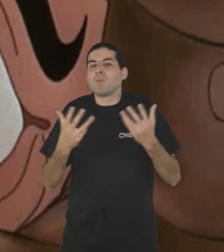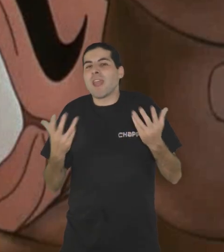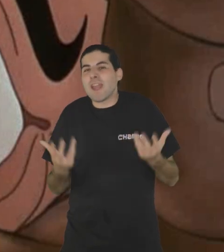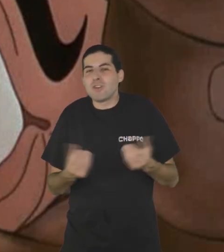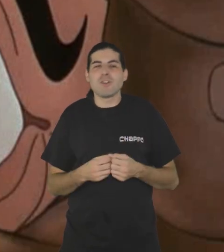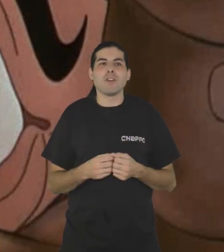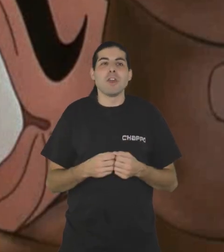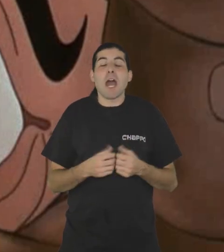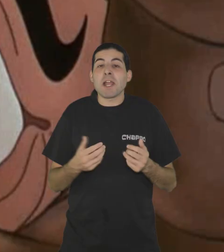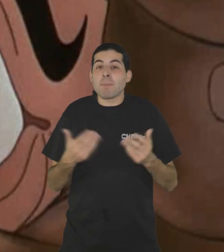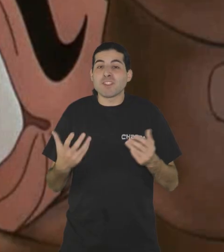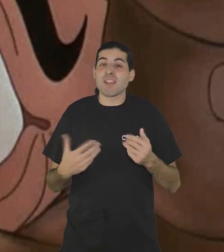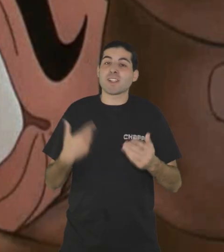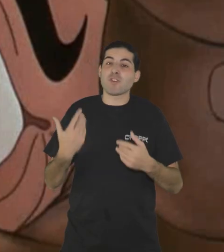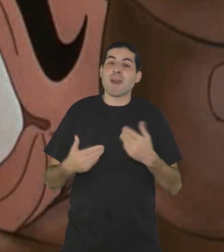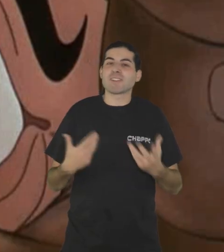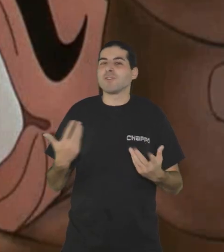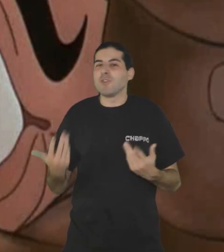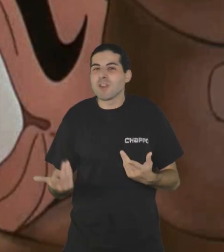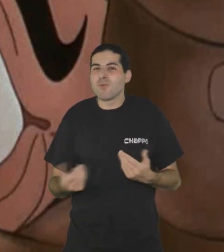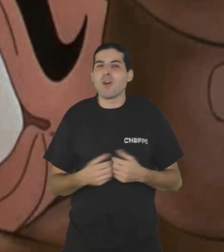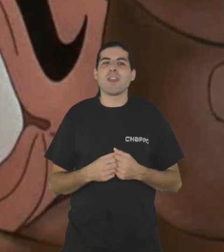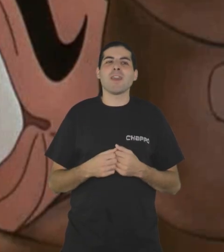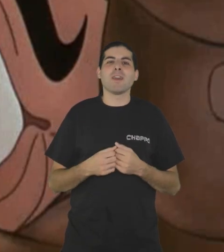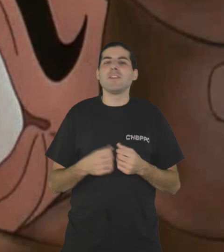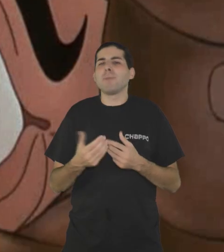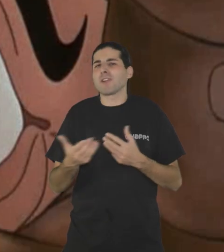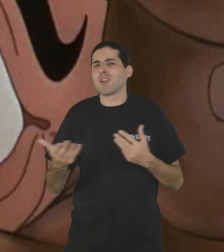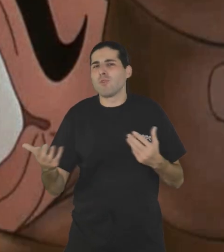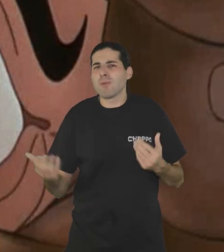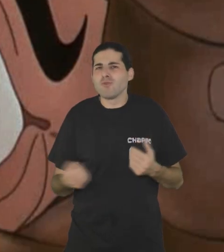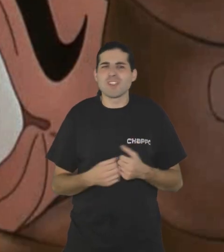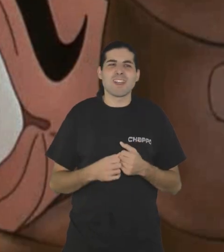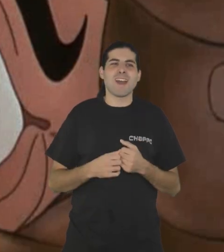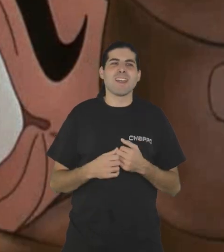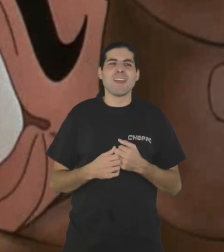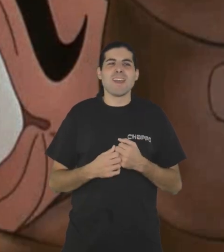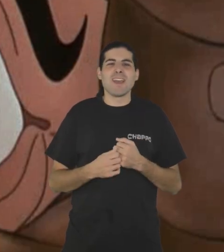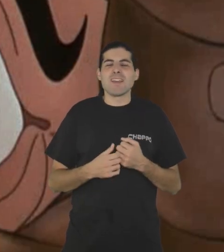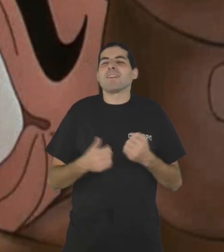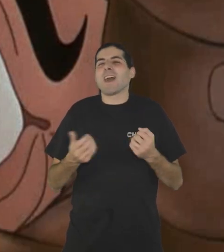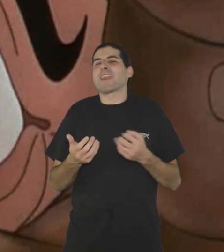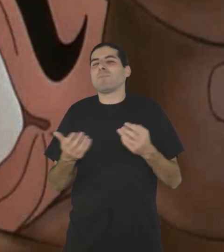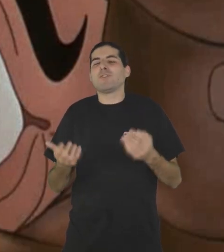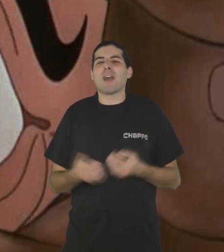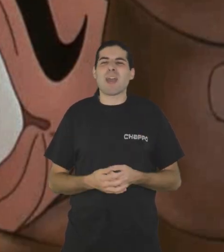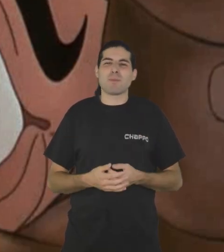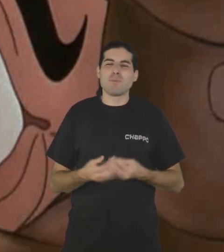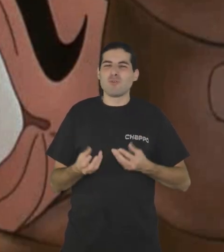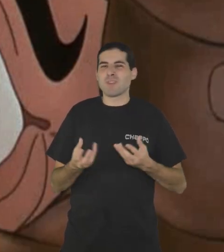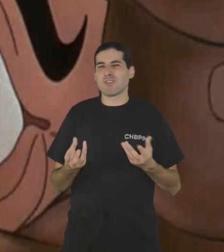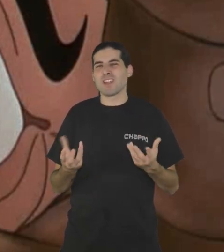è stupidello, ha la capacità di trasformarsi in quello che vuole, gli piace la buona musica, ha